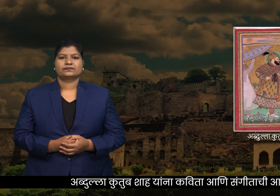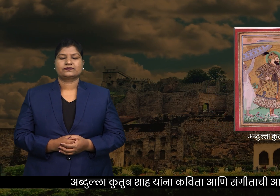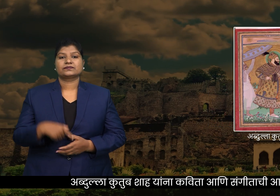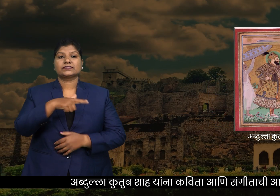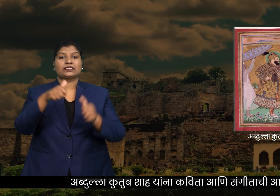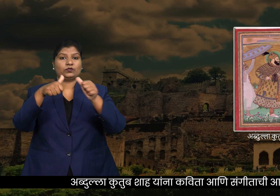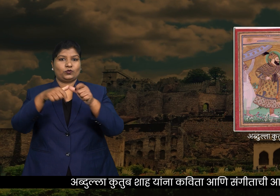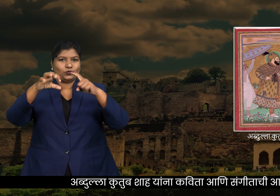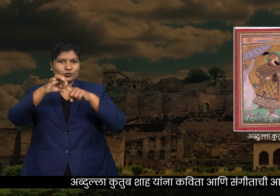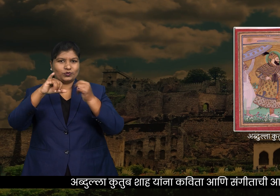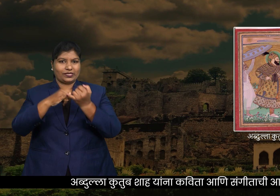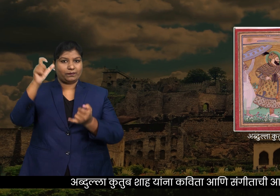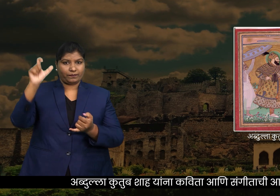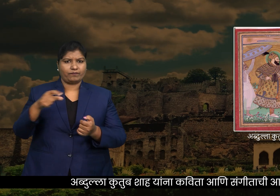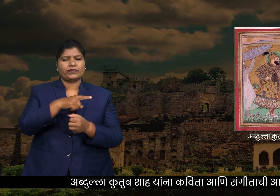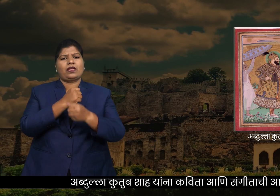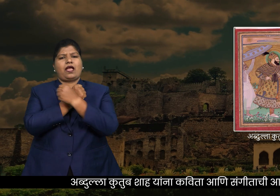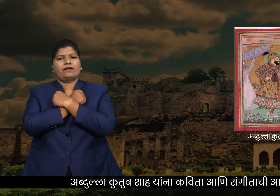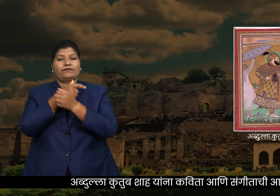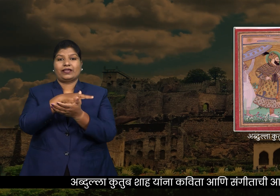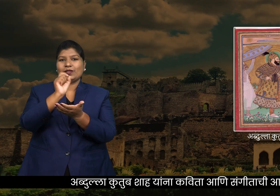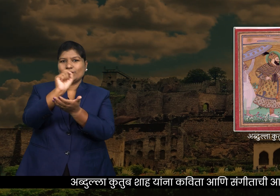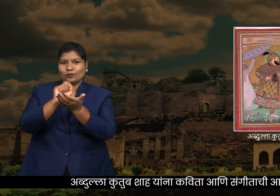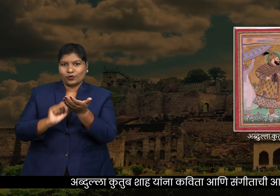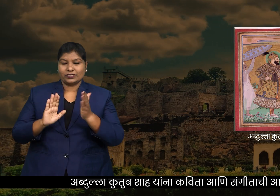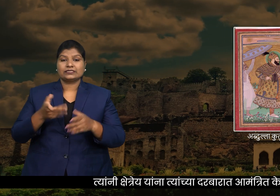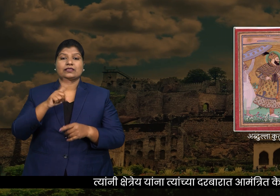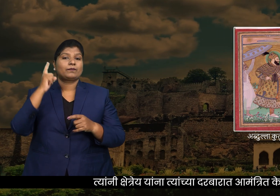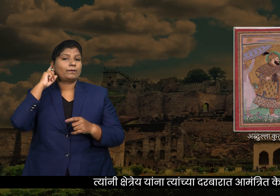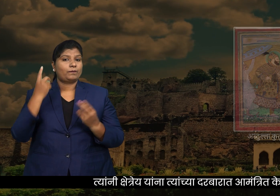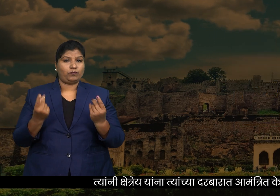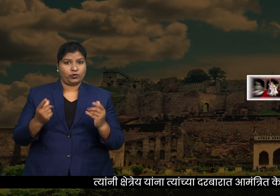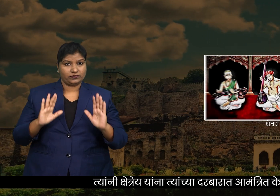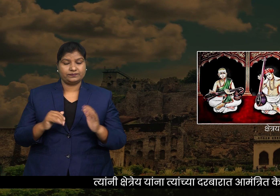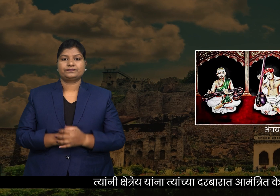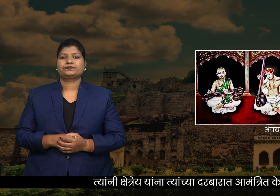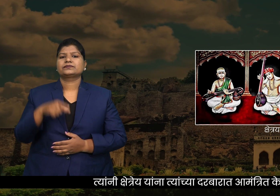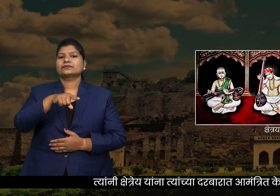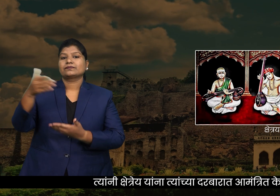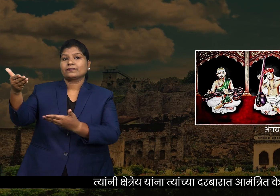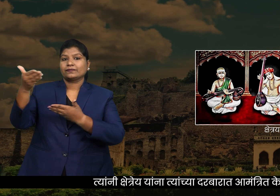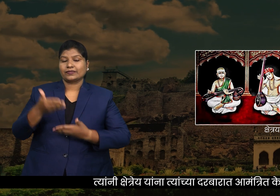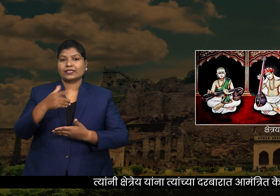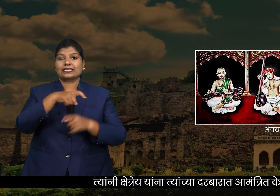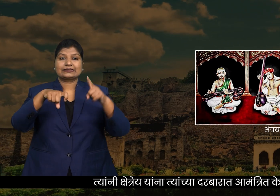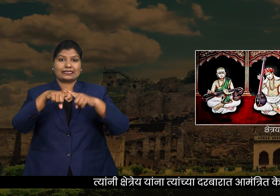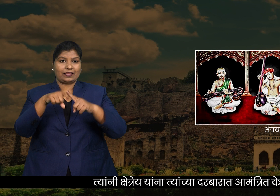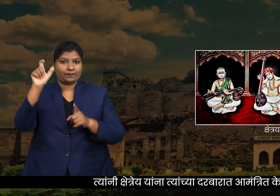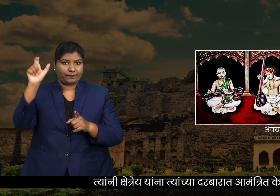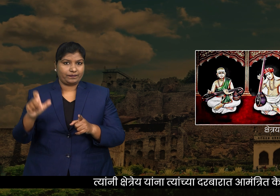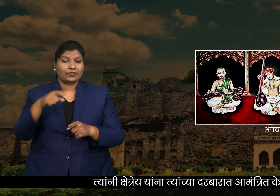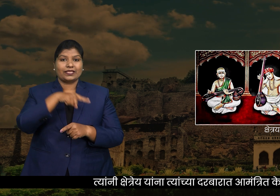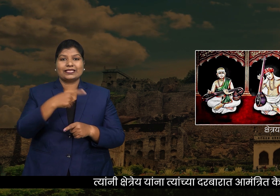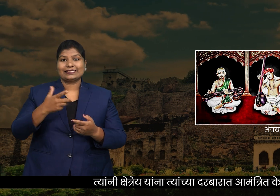अब्दुल्ला कुतुब शाह यांना कविता आणि संगीताची आवड होता. त्यांनी क्षेत्रीय यांना त्यांच्या